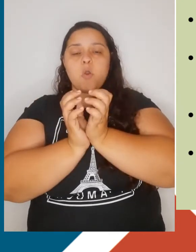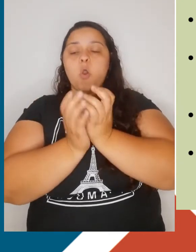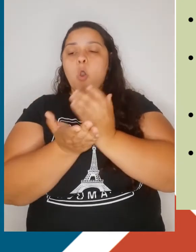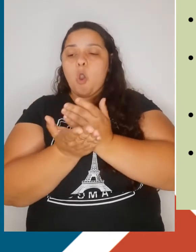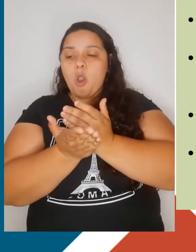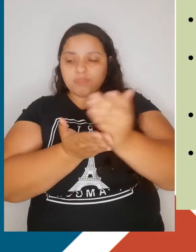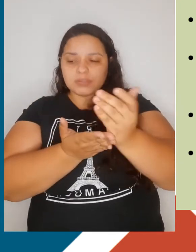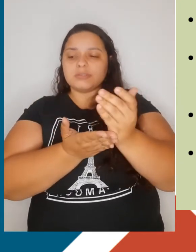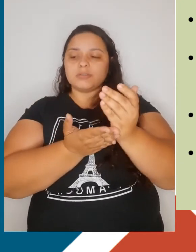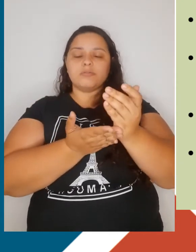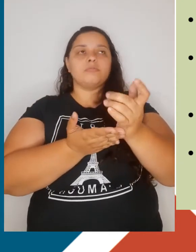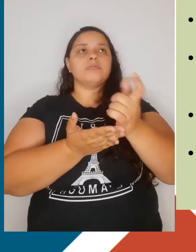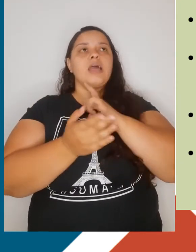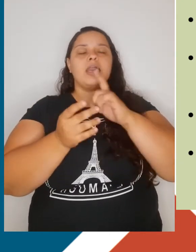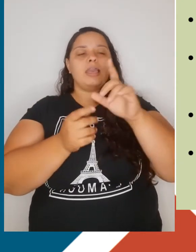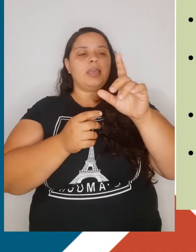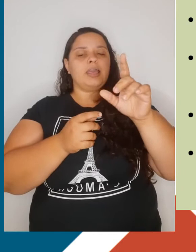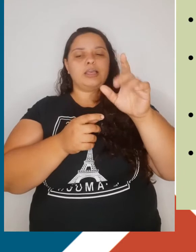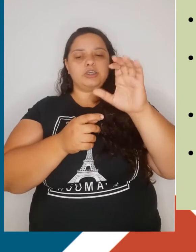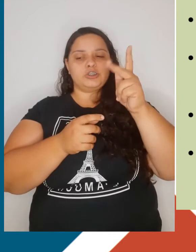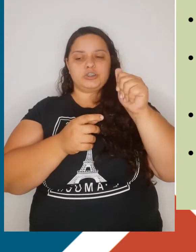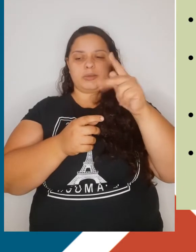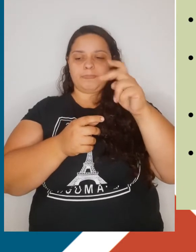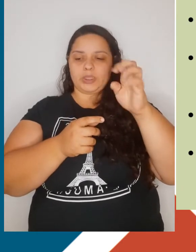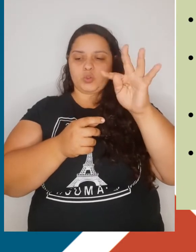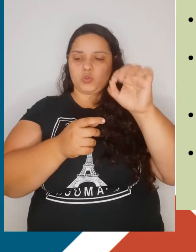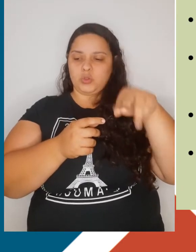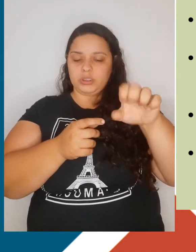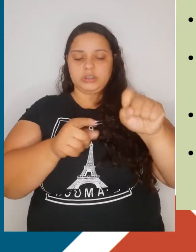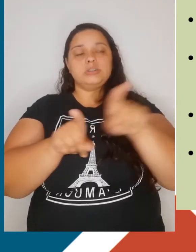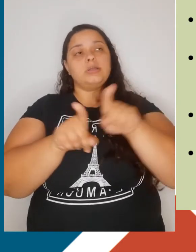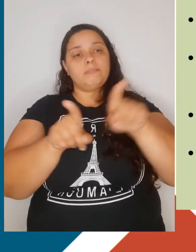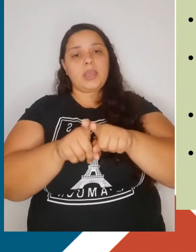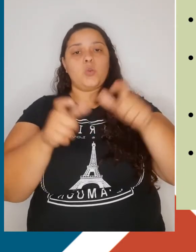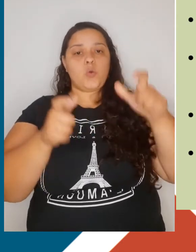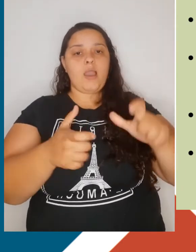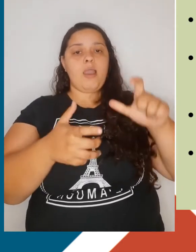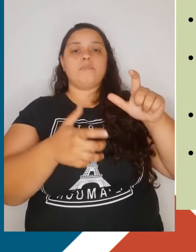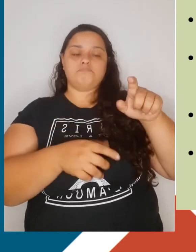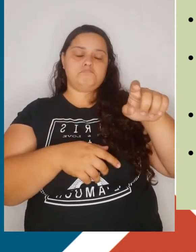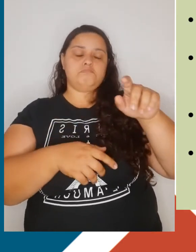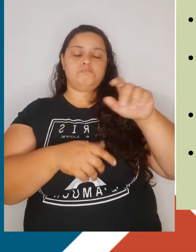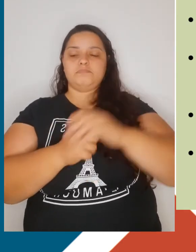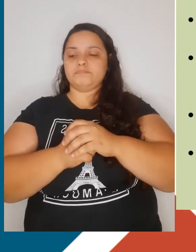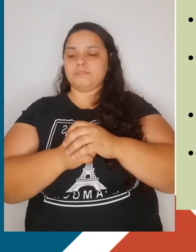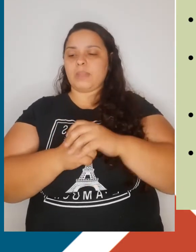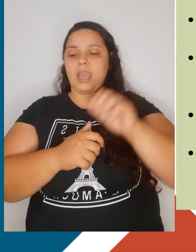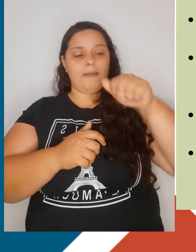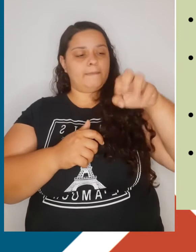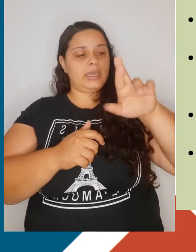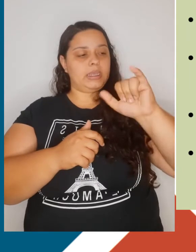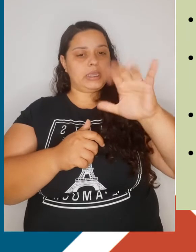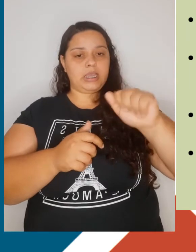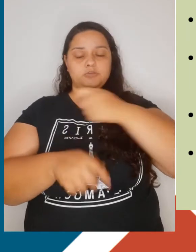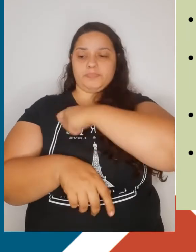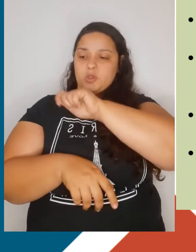grupos, começaram a se opor às determinações dos chapetones e da metrópole espanhola. Mesmo aqueles